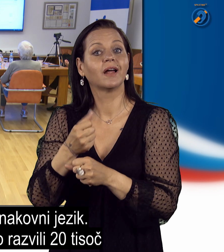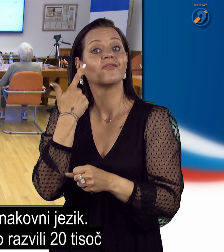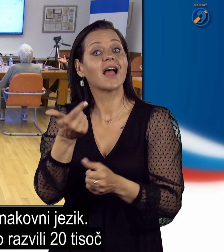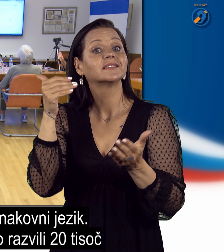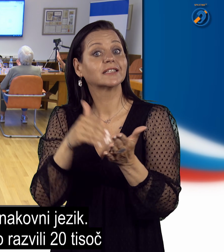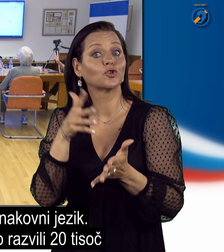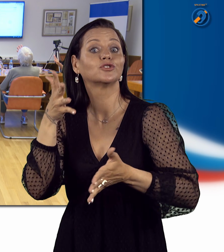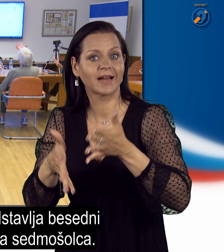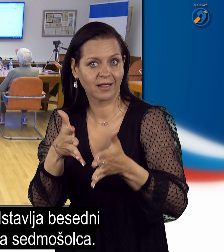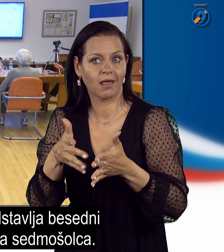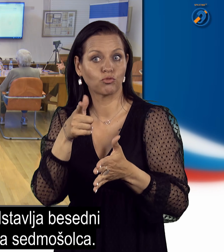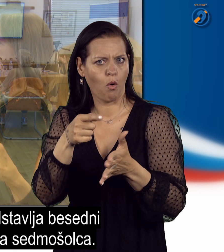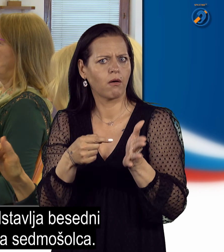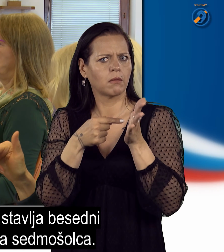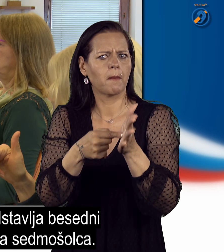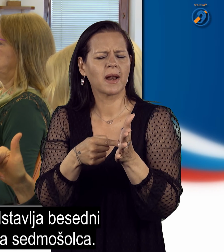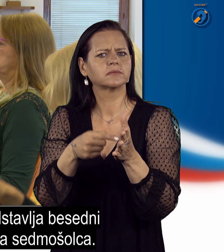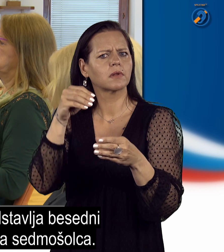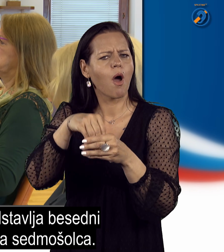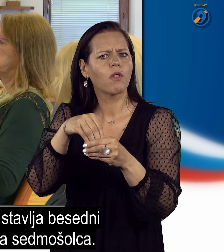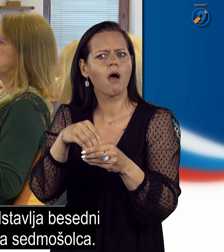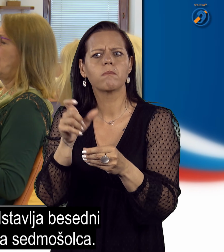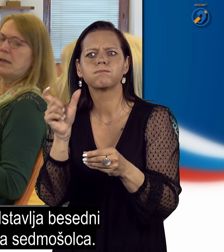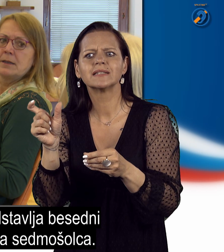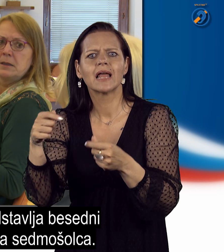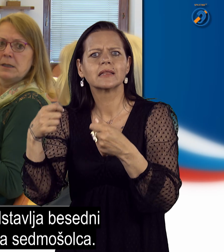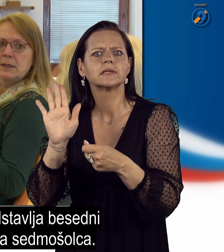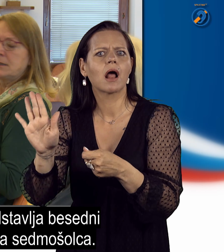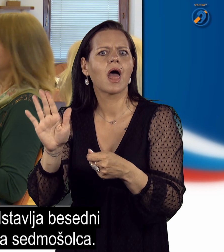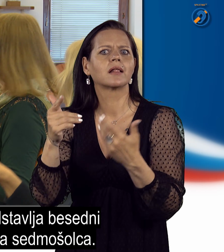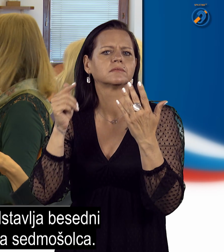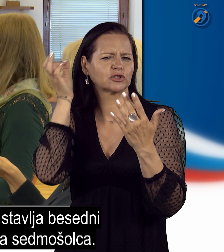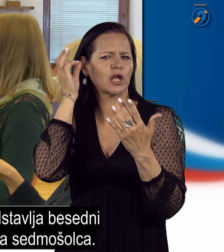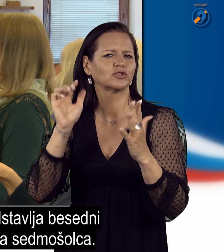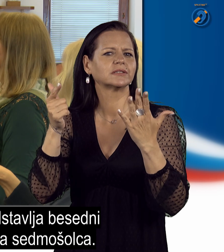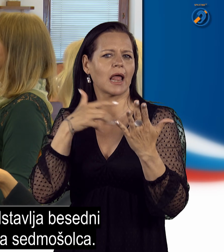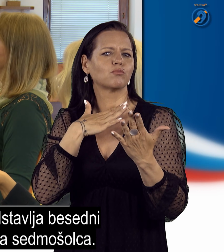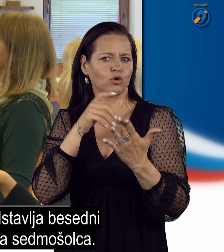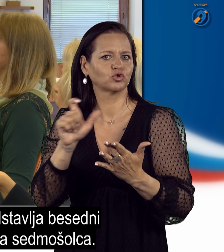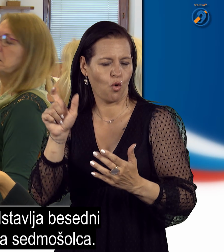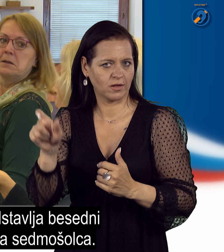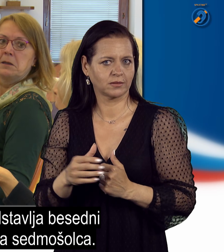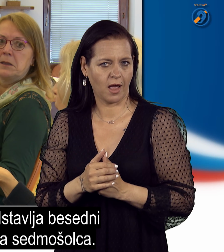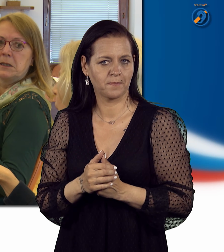20 tisoč kreten, kar predstavlja besedni zaklad slišečega sedmošolca.